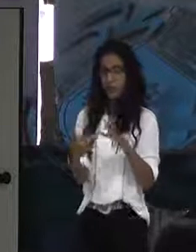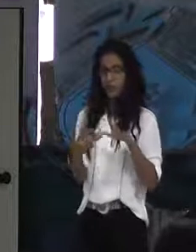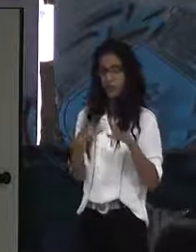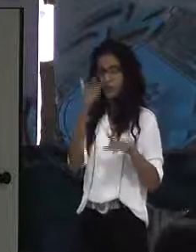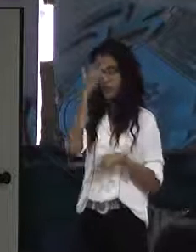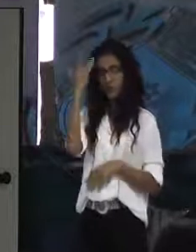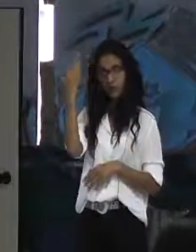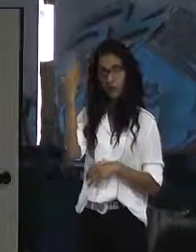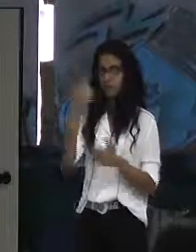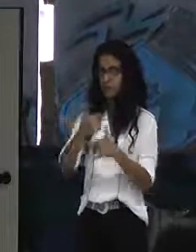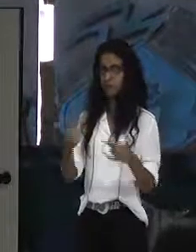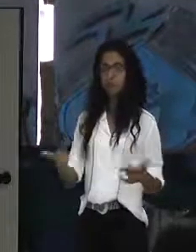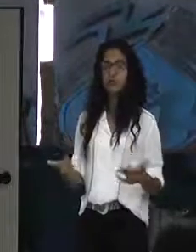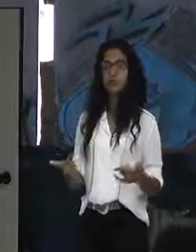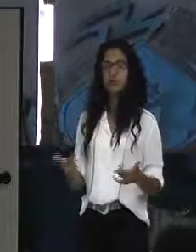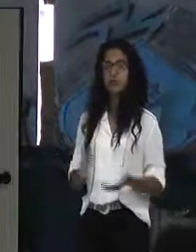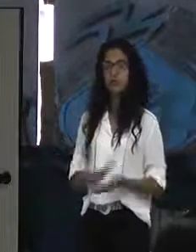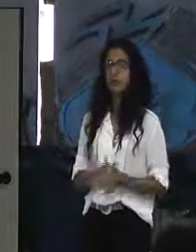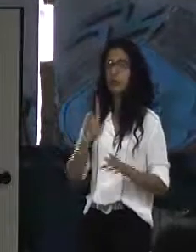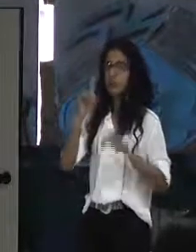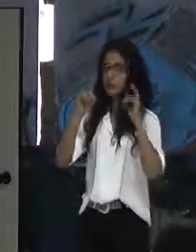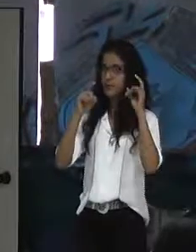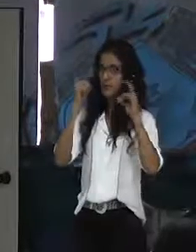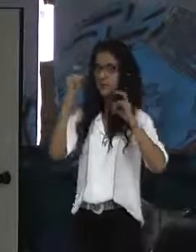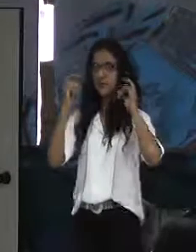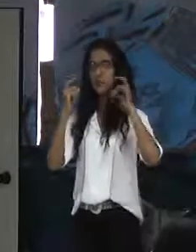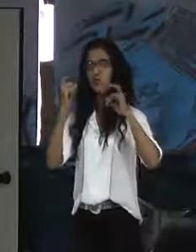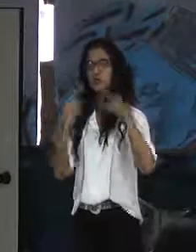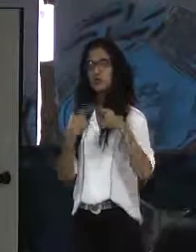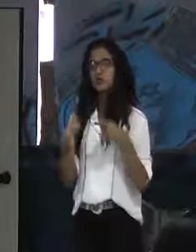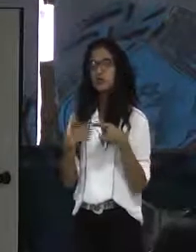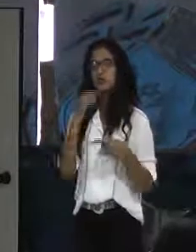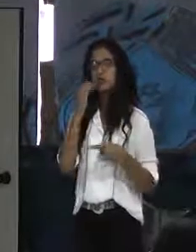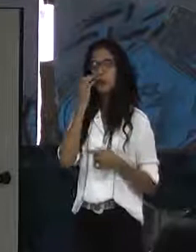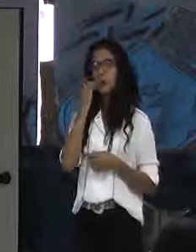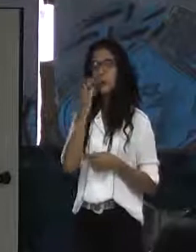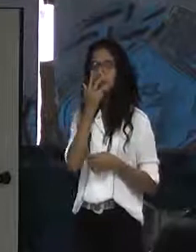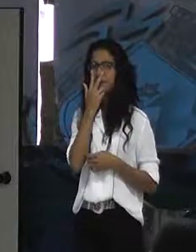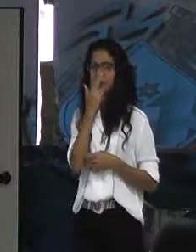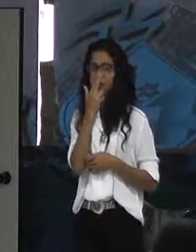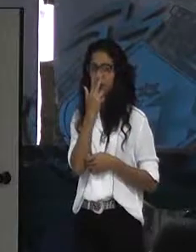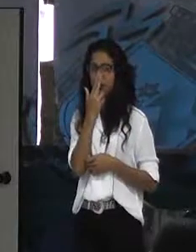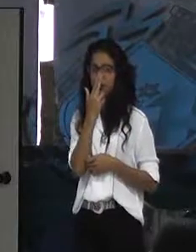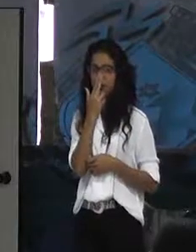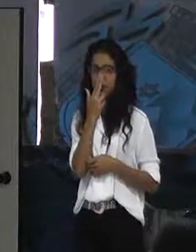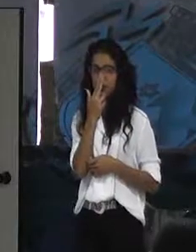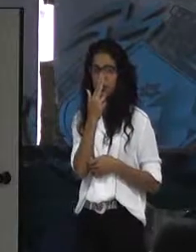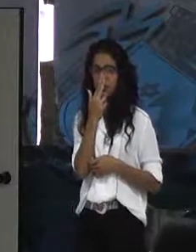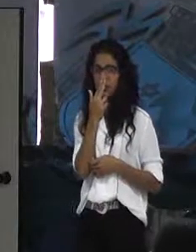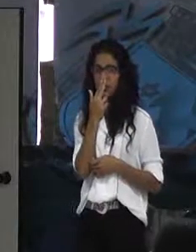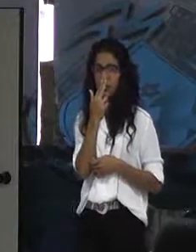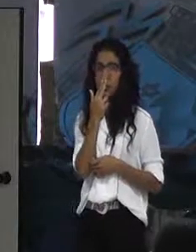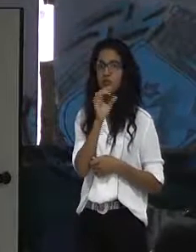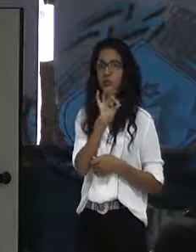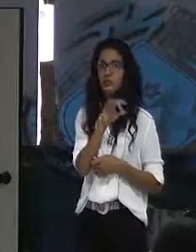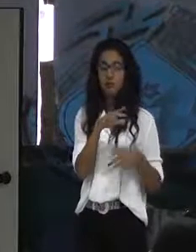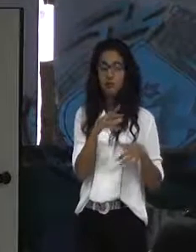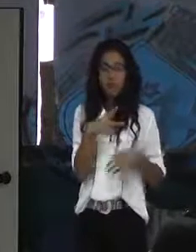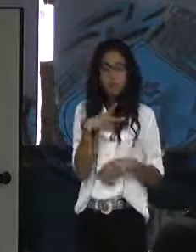suas organizações, é preocupante porque dá essa impressão que se faz governo nos